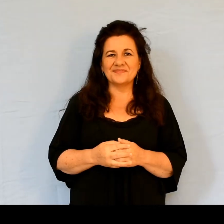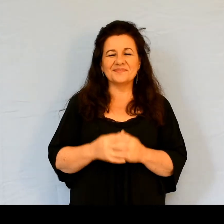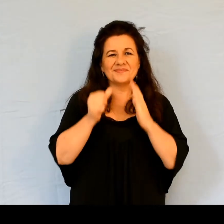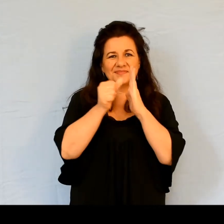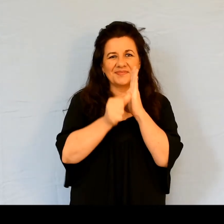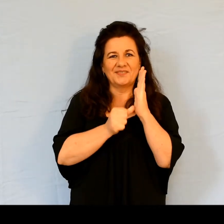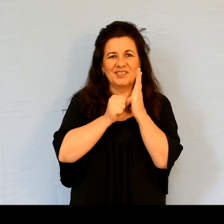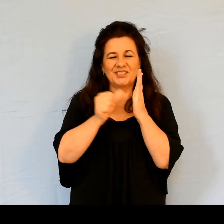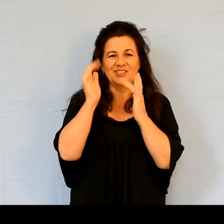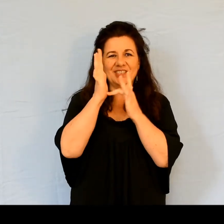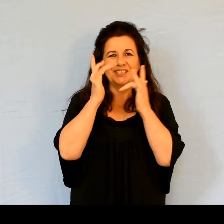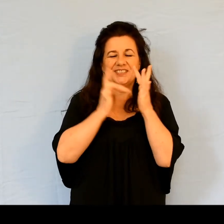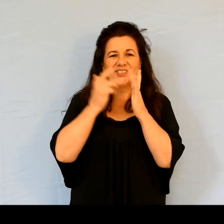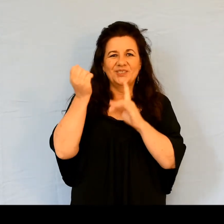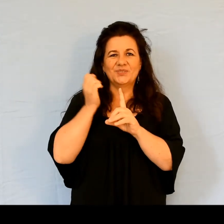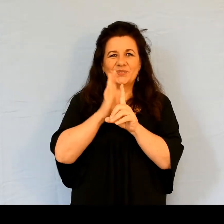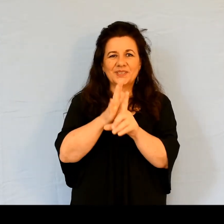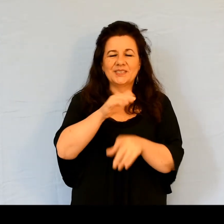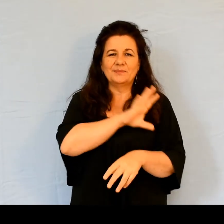Évangile de Jésus-Christ selon saint Matthieu.